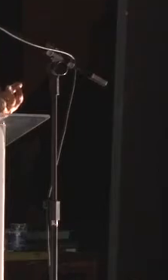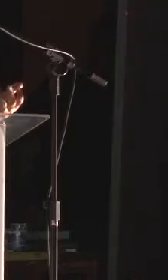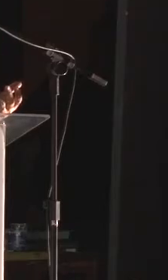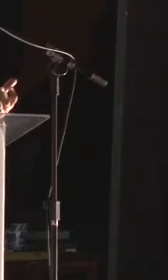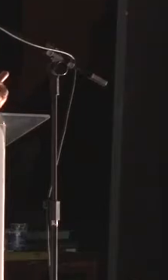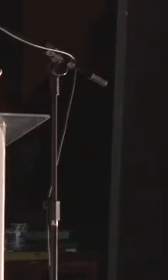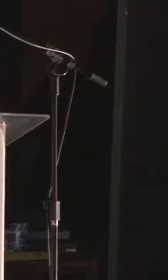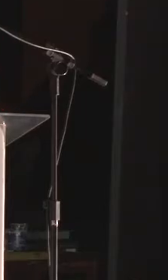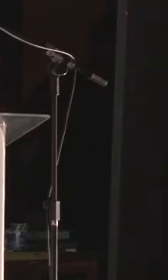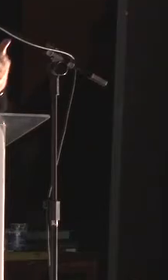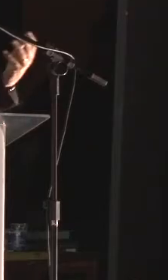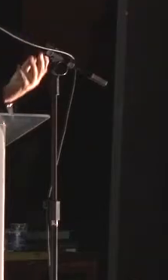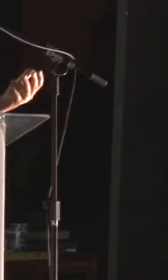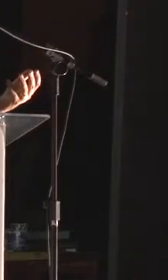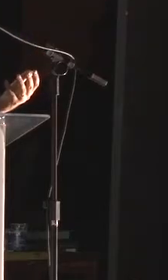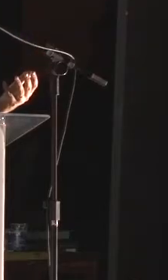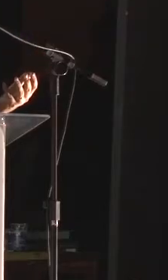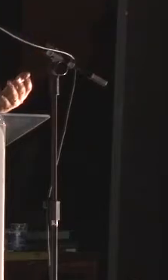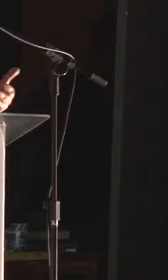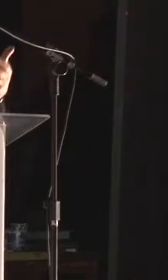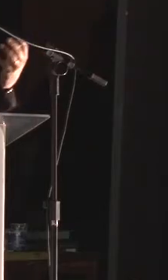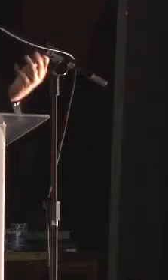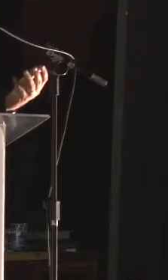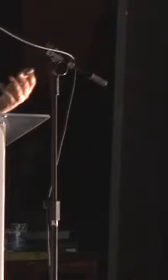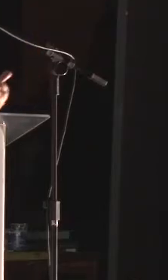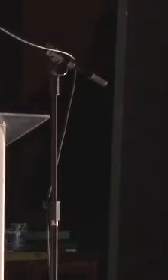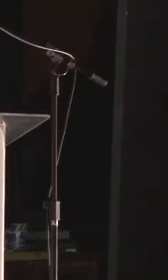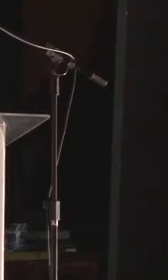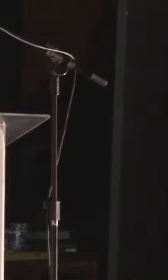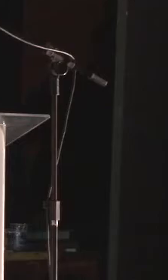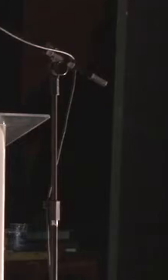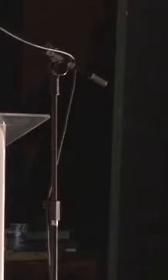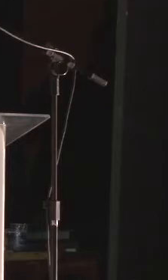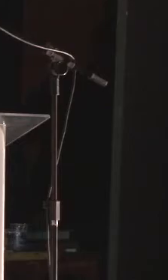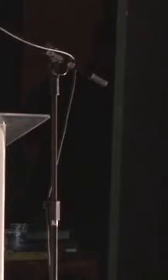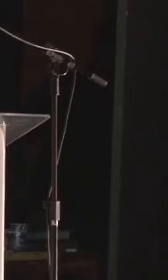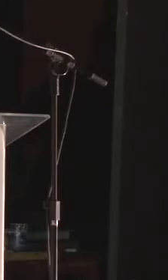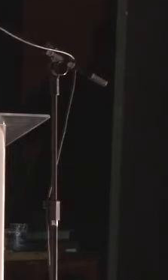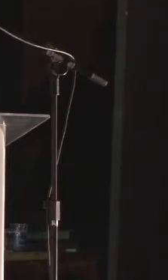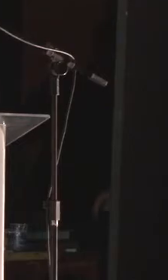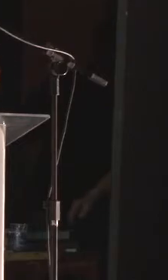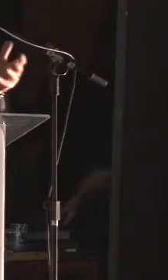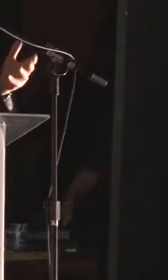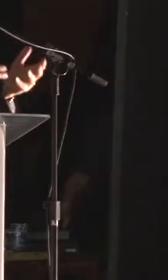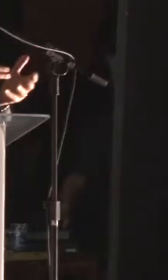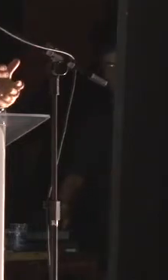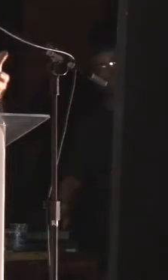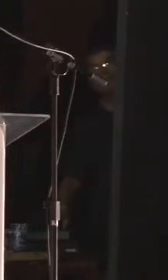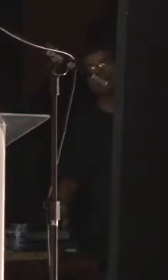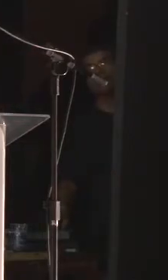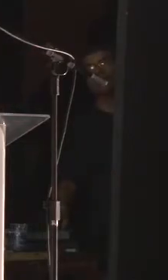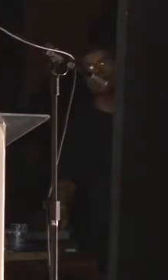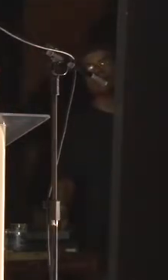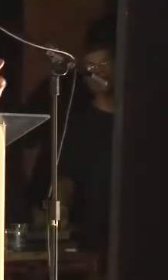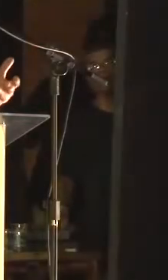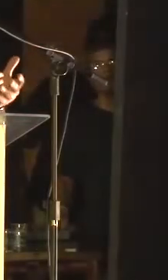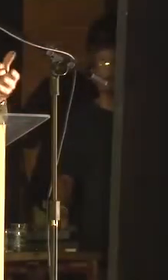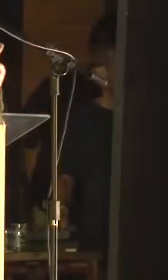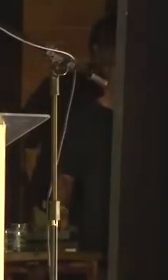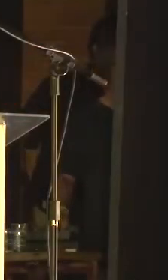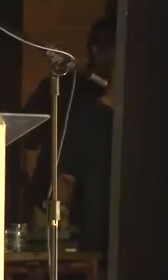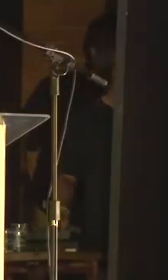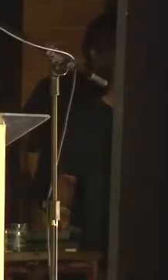as demandas da cidade, sobretudo das regiões mais vulneráveis, eu passei a fazer